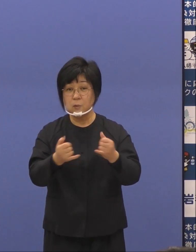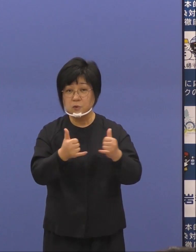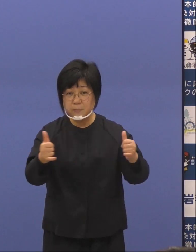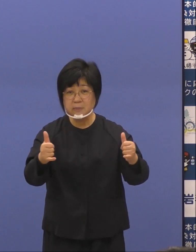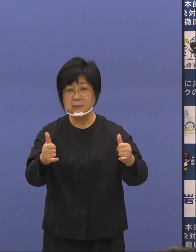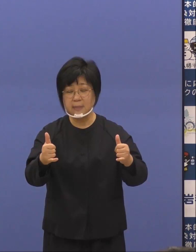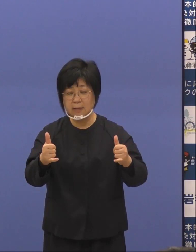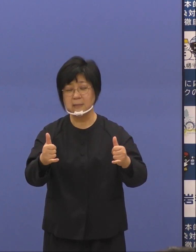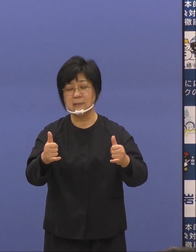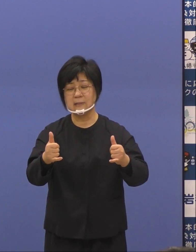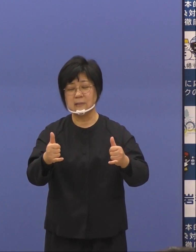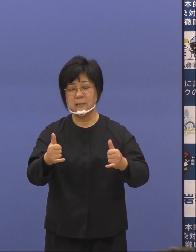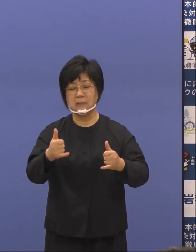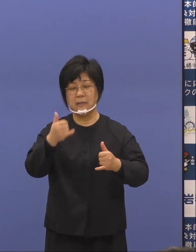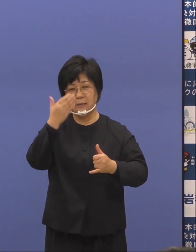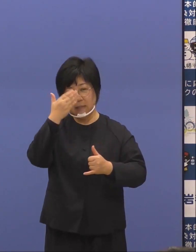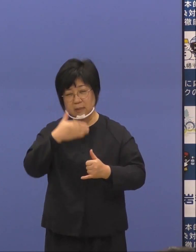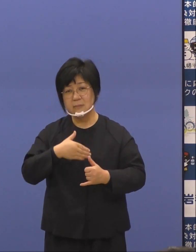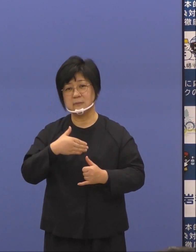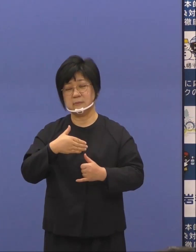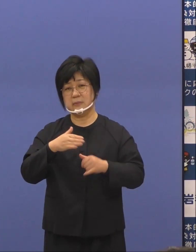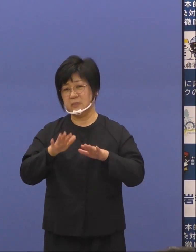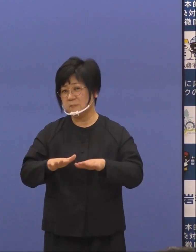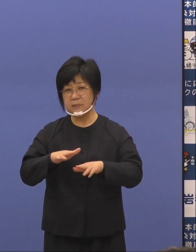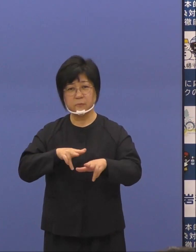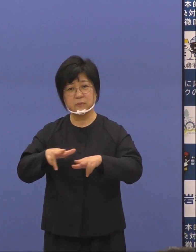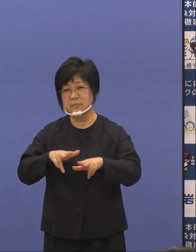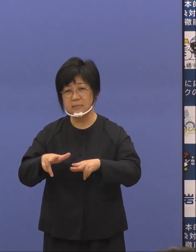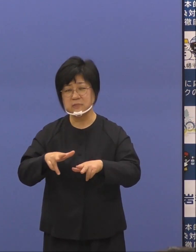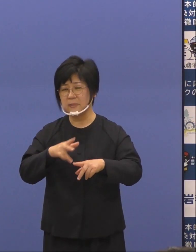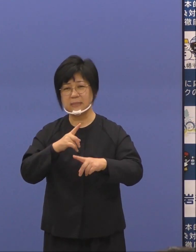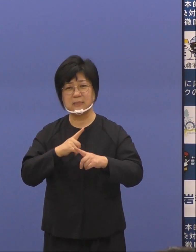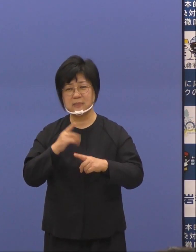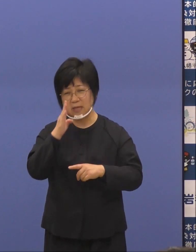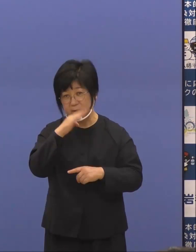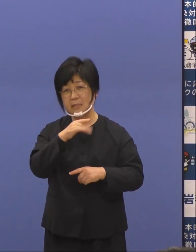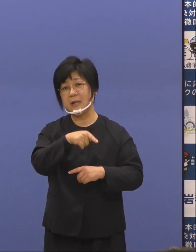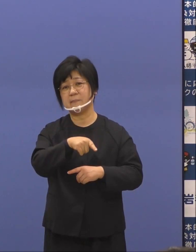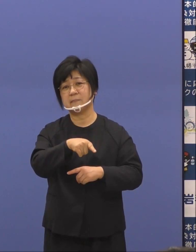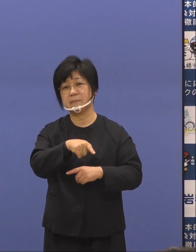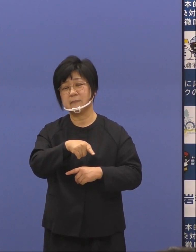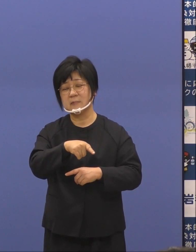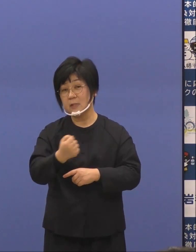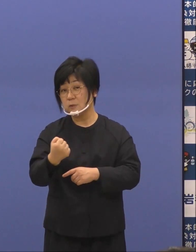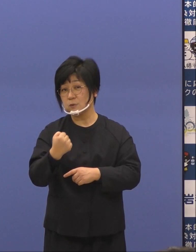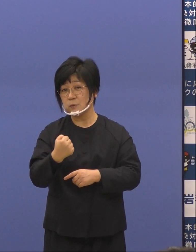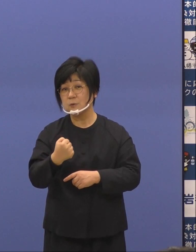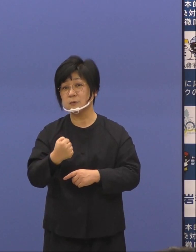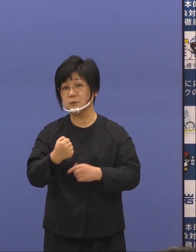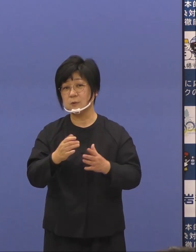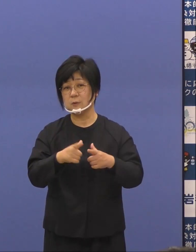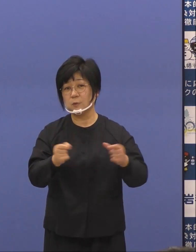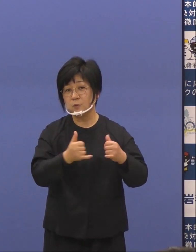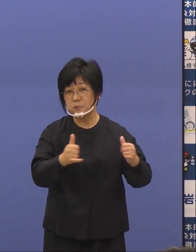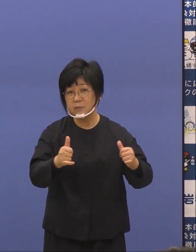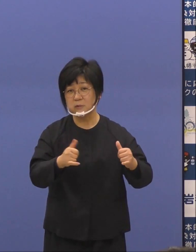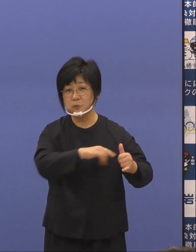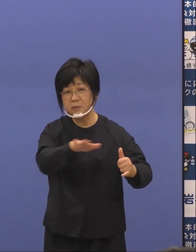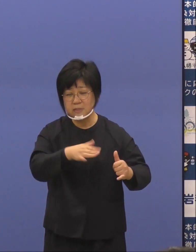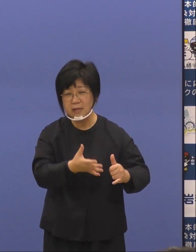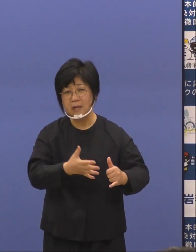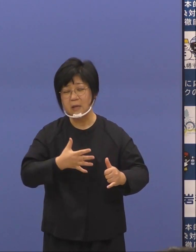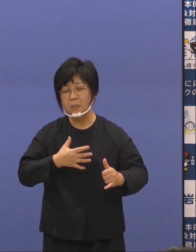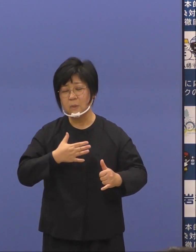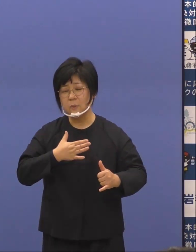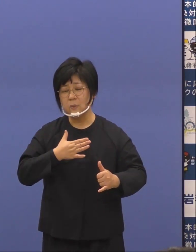いい感性で今の日本の政治じゃダメだろうとこう強く思っているということですから